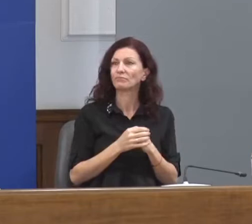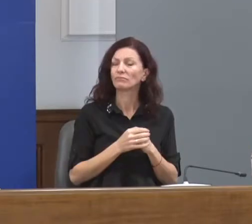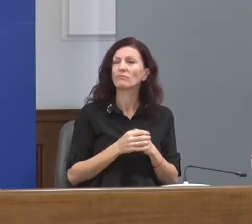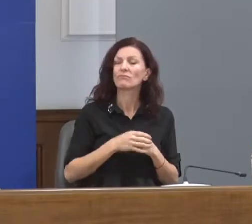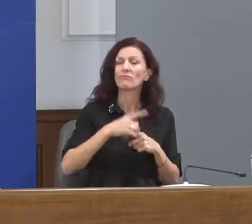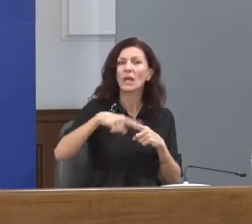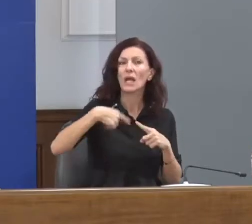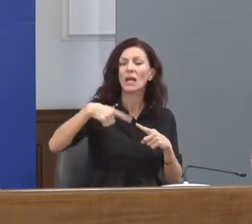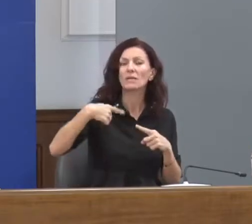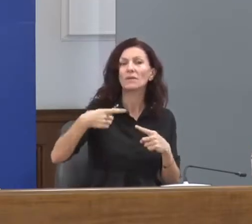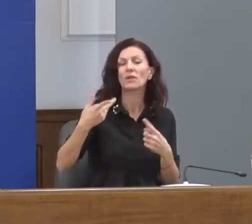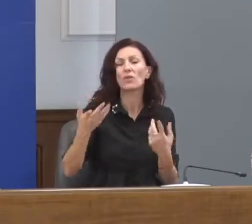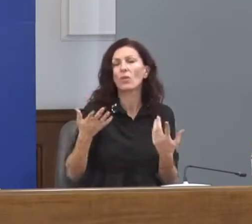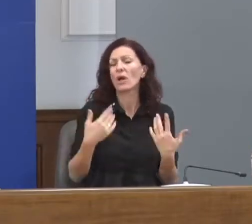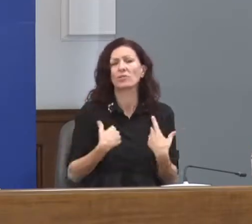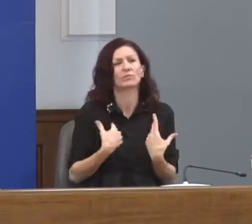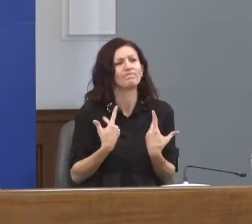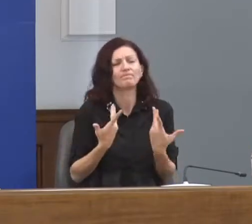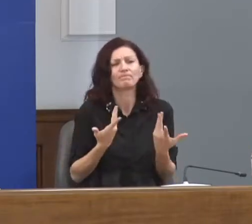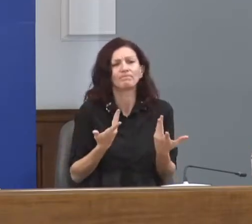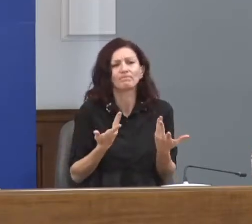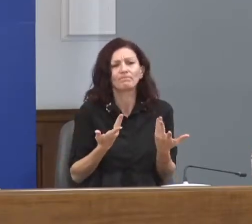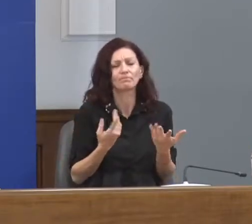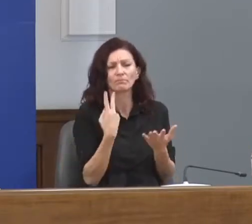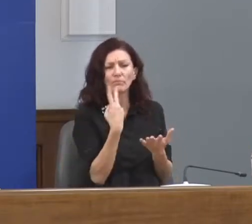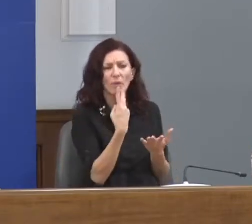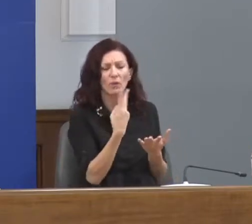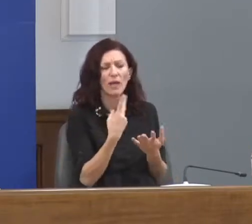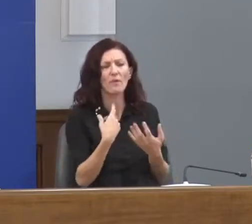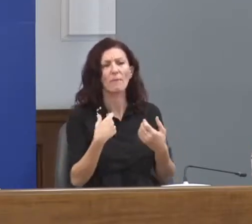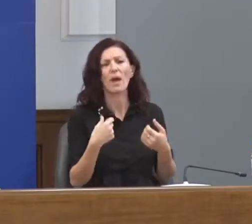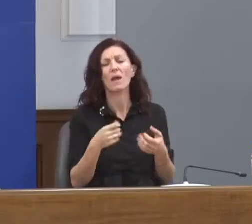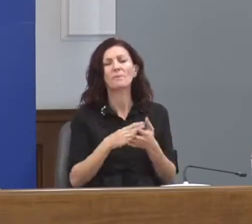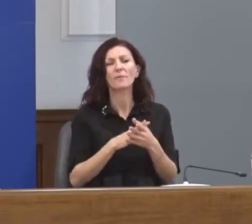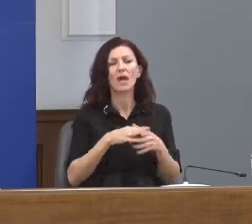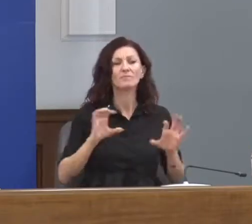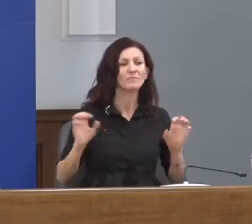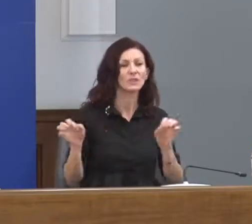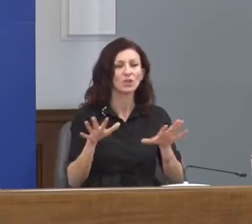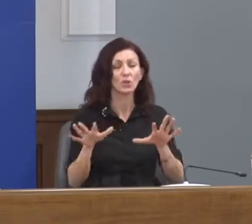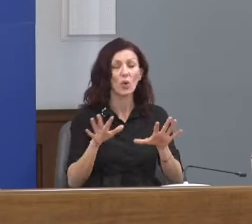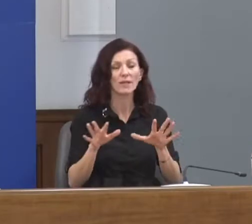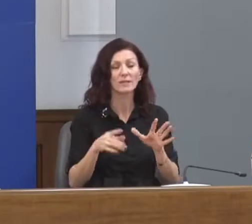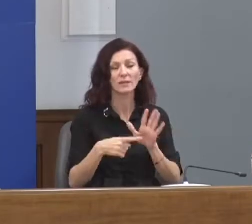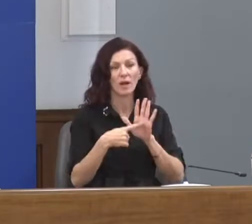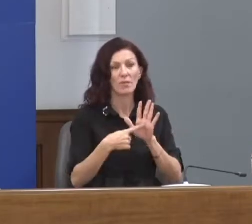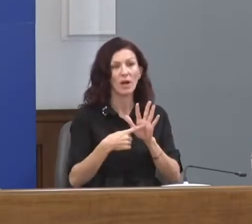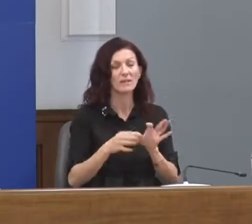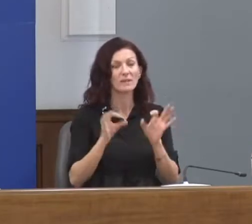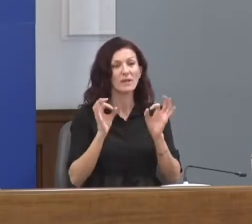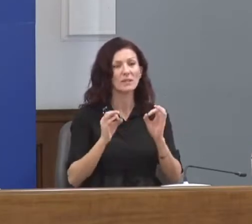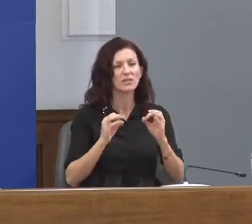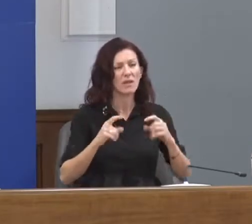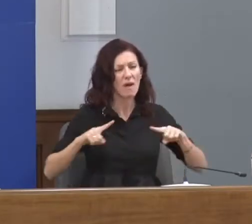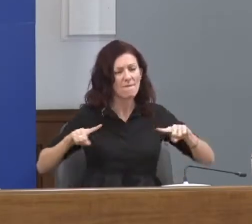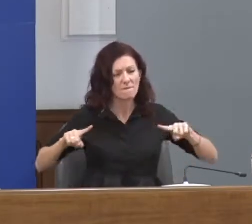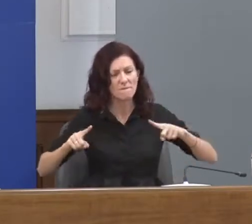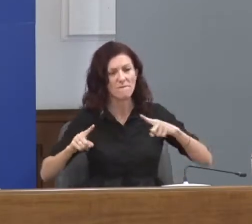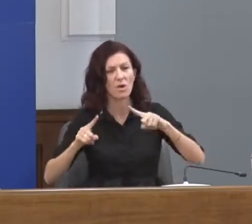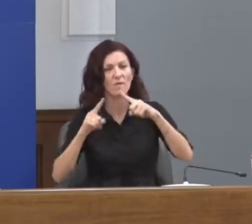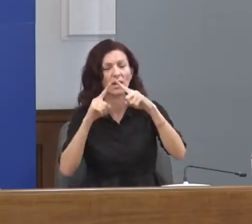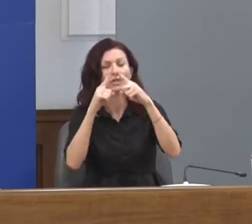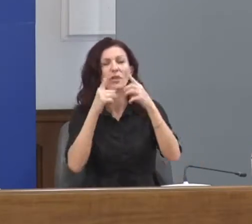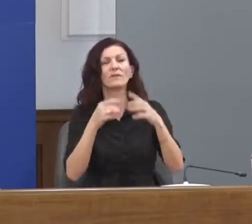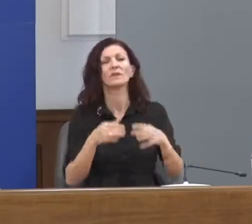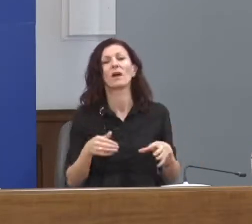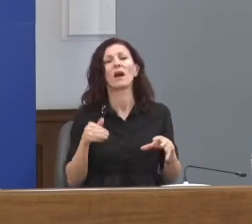Развитието, което ние наблюдаваме на епидемичната ситуация, сочи, че се наблюдава съществена ескалация в